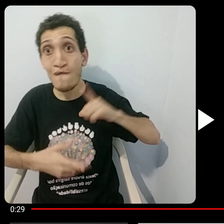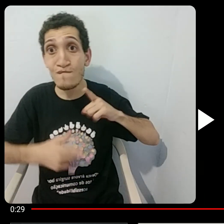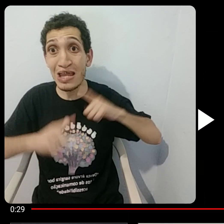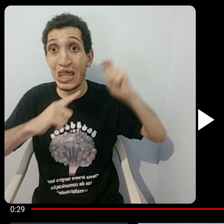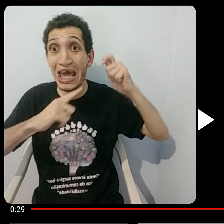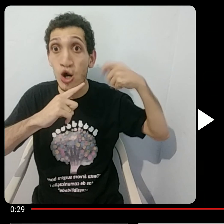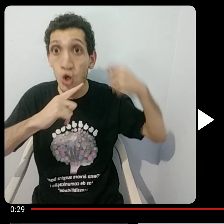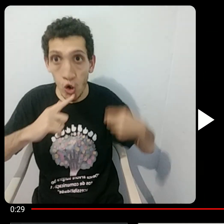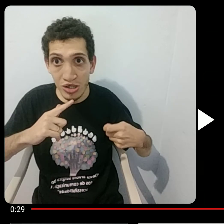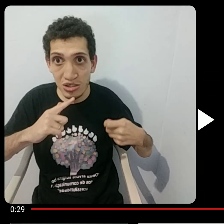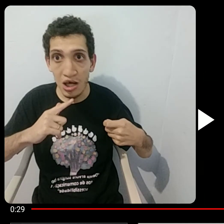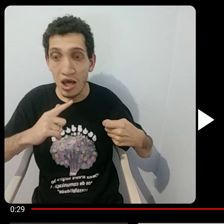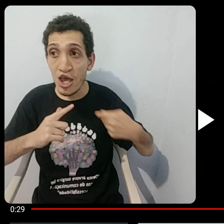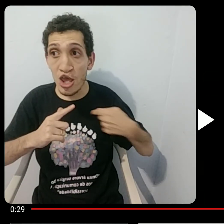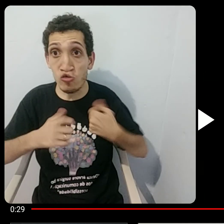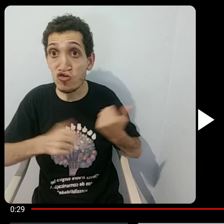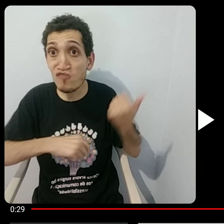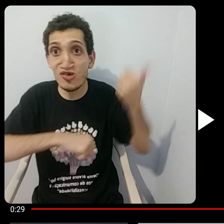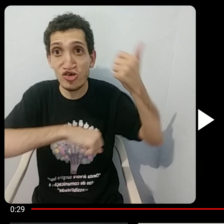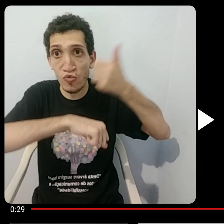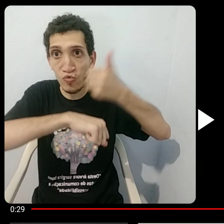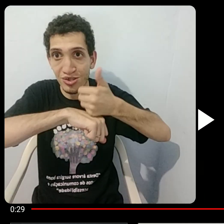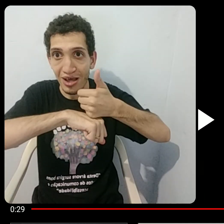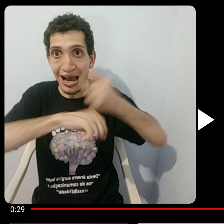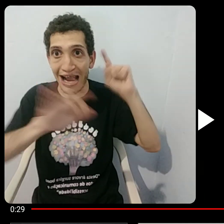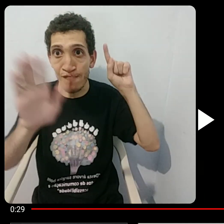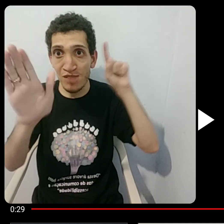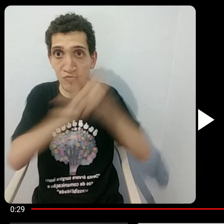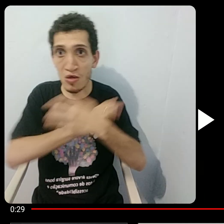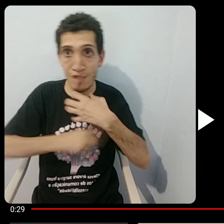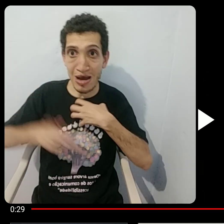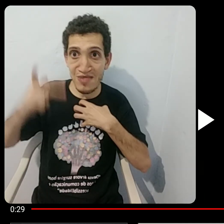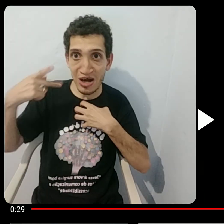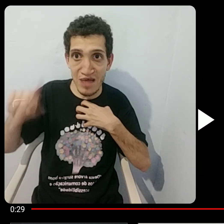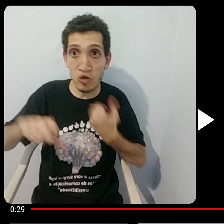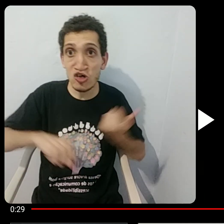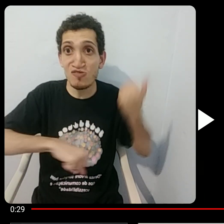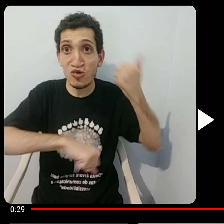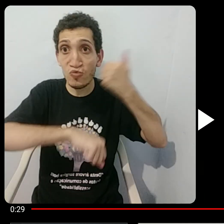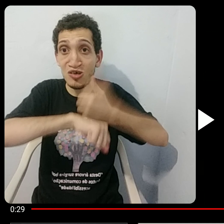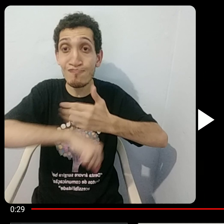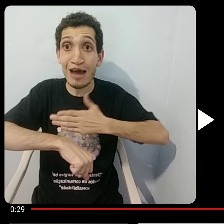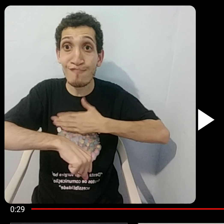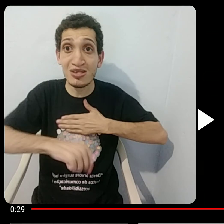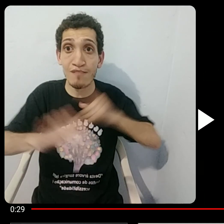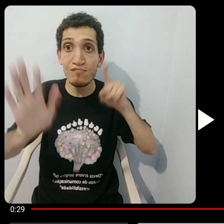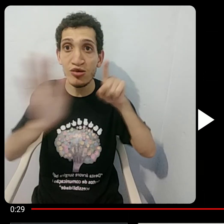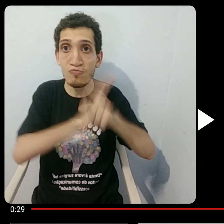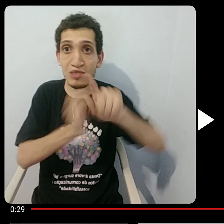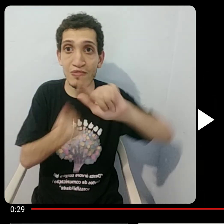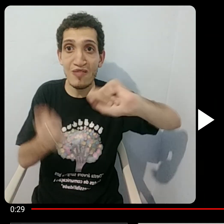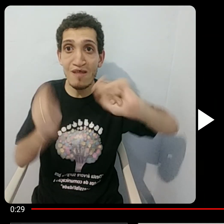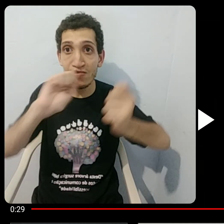vai ter a nossa. Eu substituí a pergunta na maneira dela, eu substituí para a minha pergunta estar adaptada